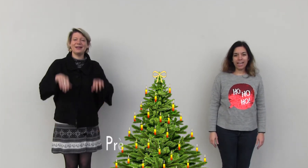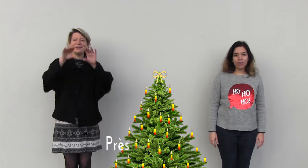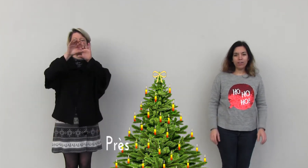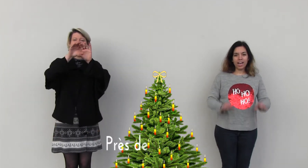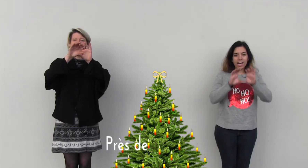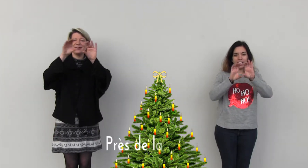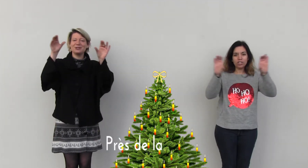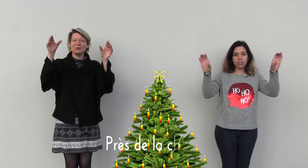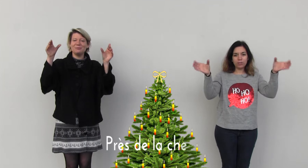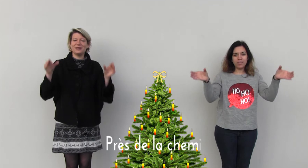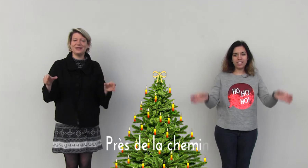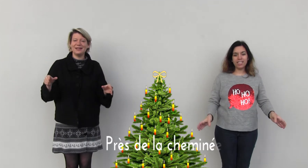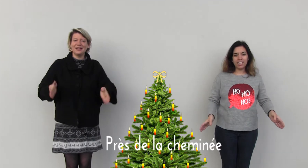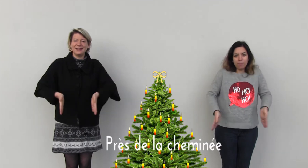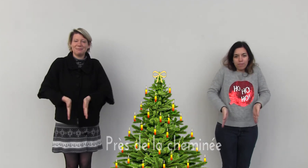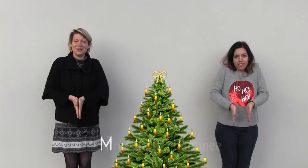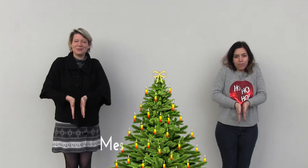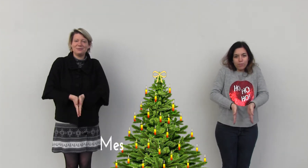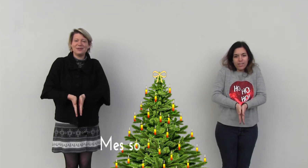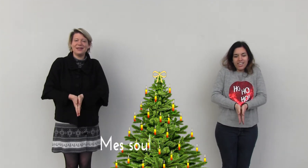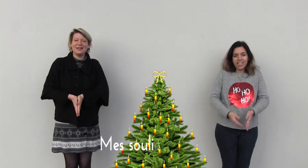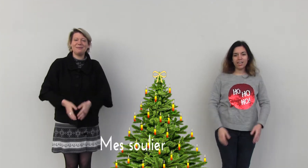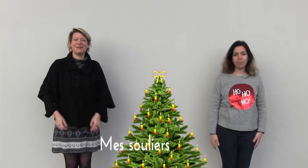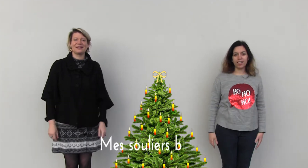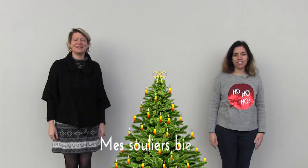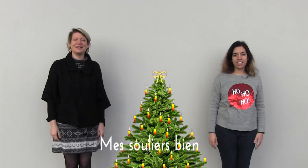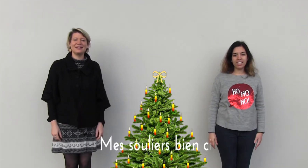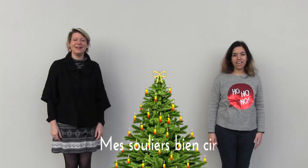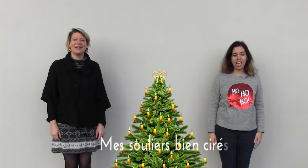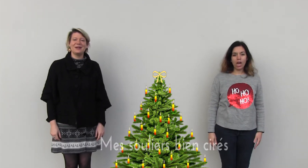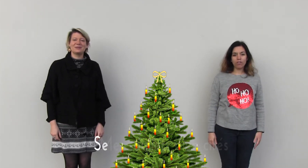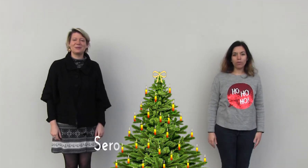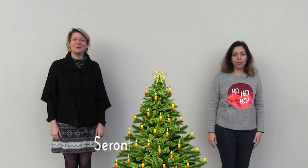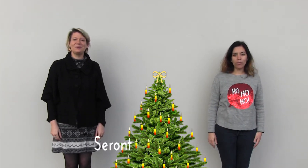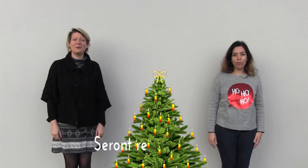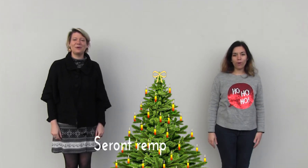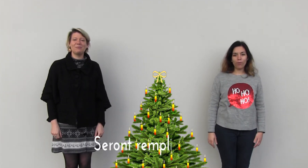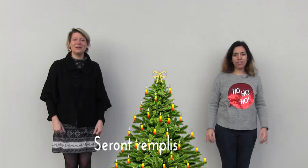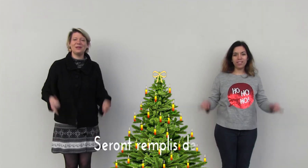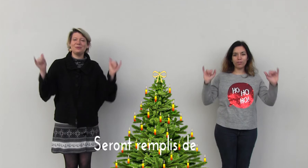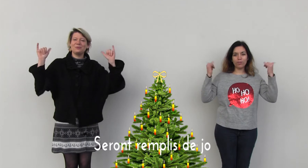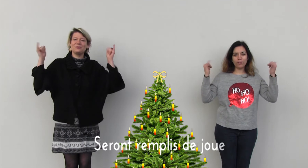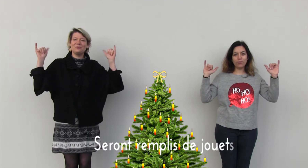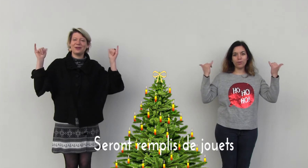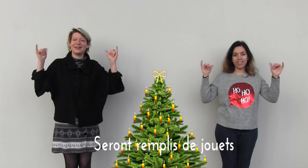de la cheminée Mes souliers bien cirés, seront remplis de jouets